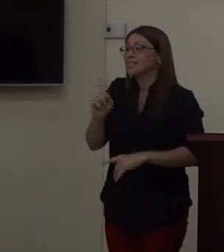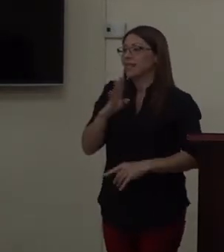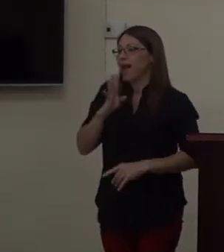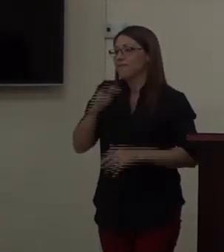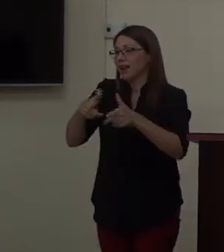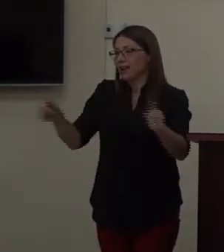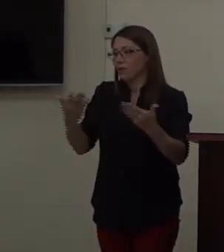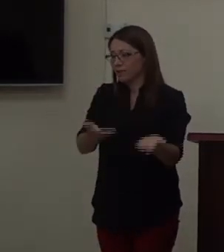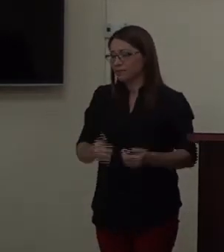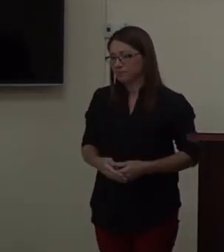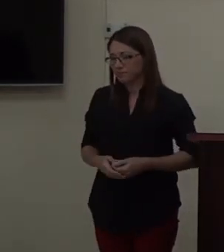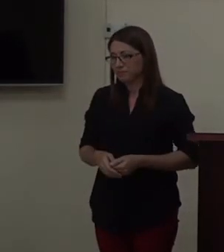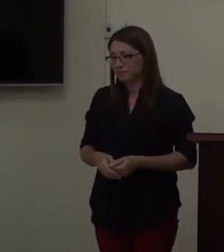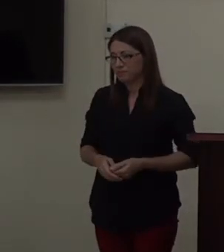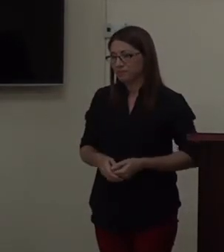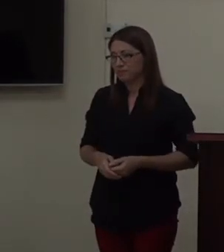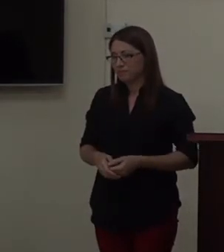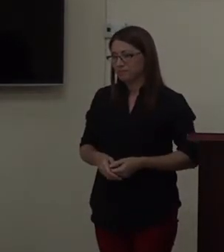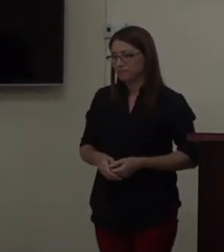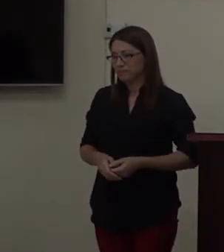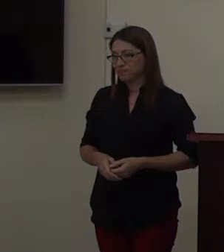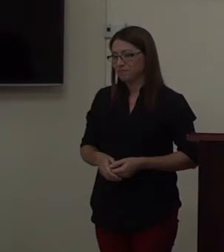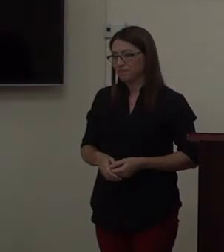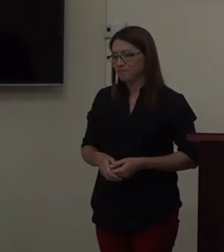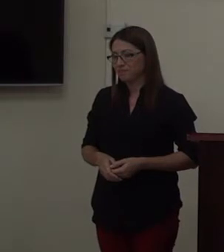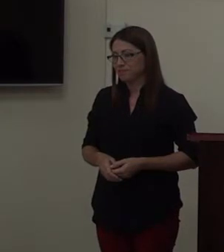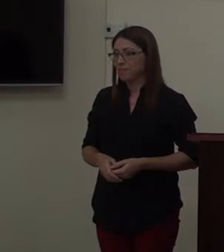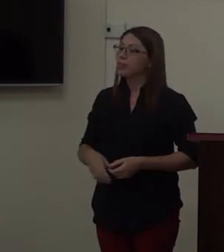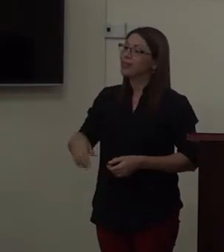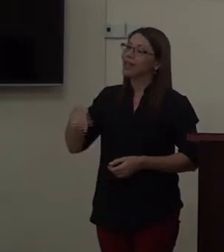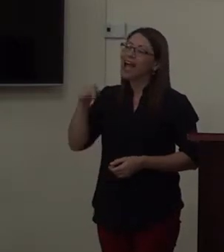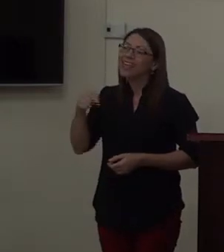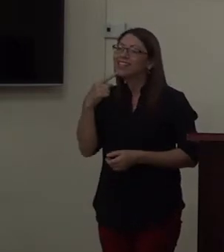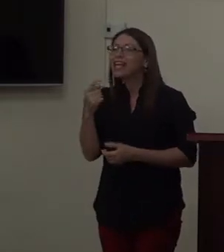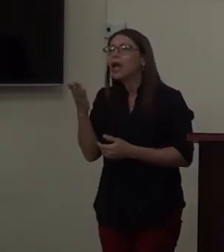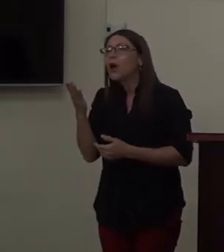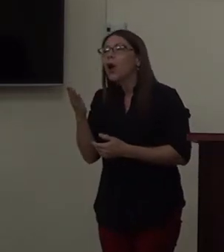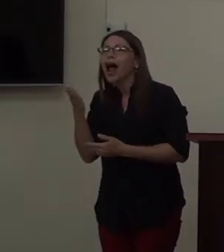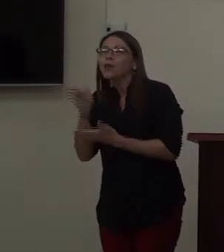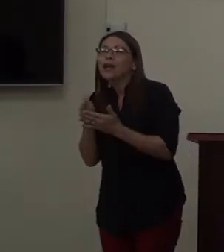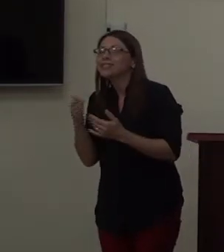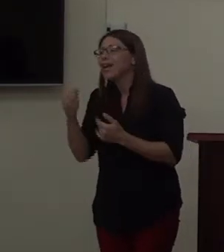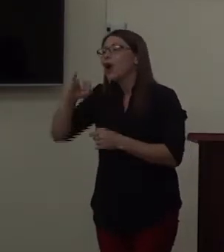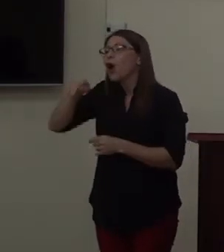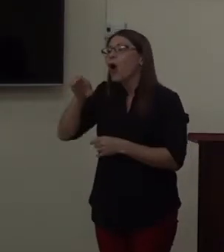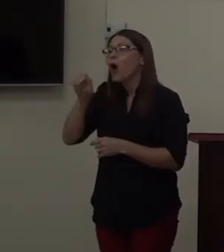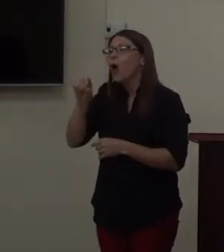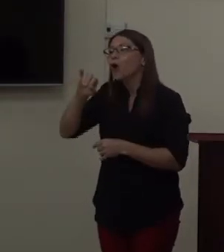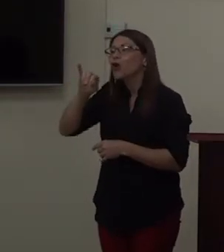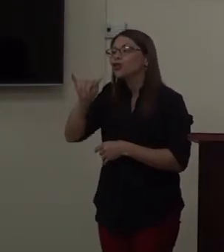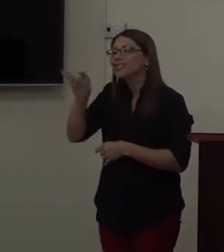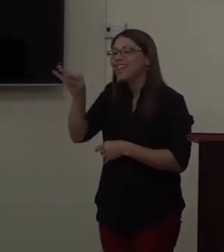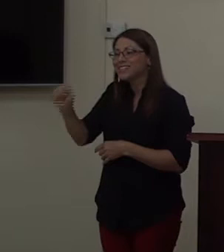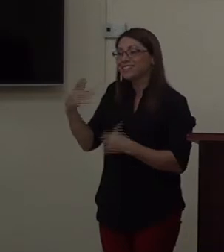Aquí hay unas joyitas de la prensa, ¿verdad?, en donde se representa esta